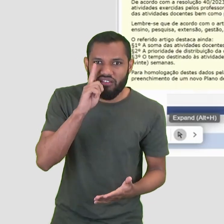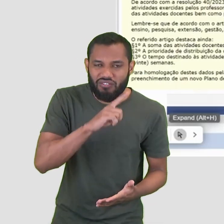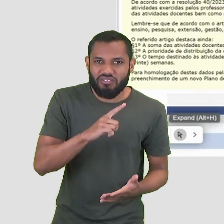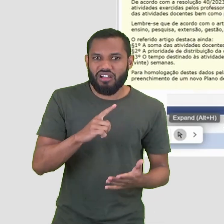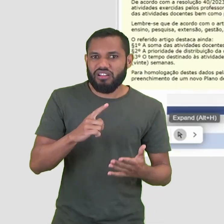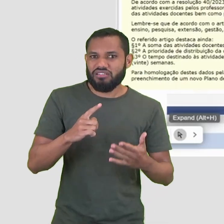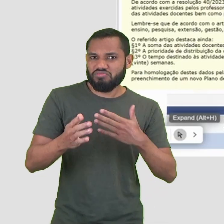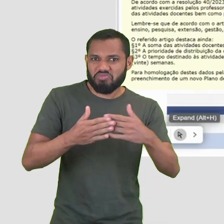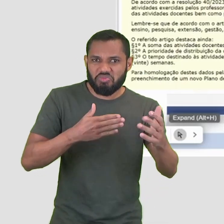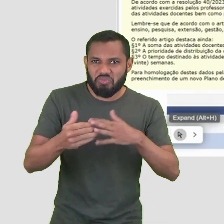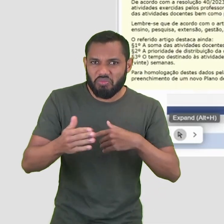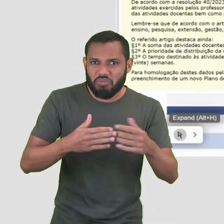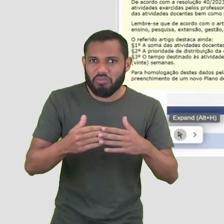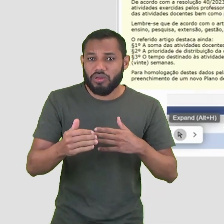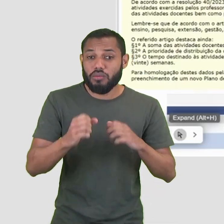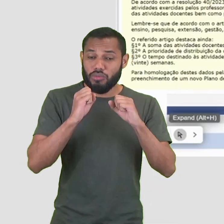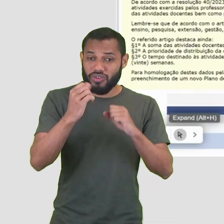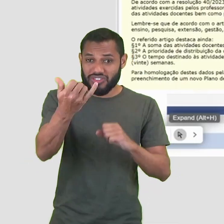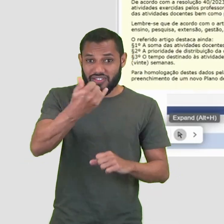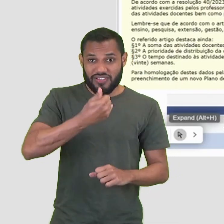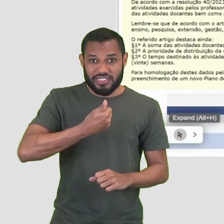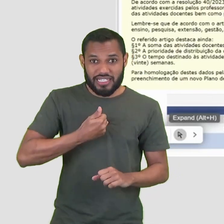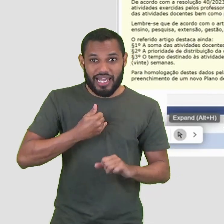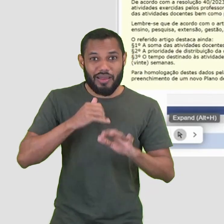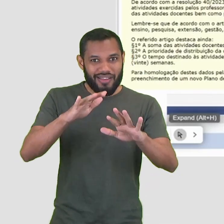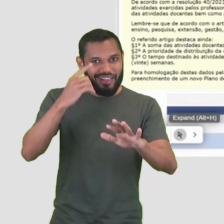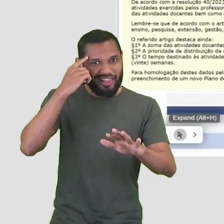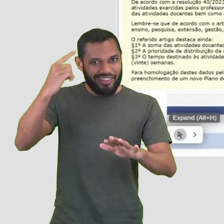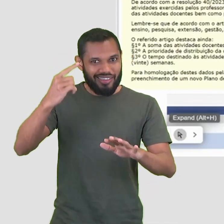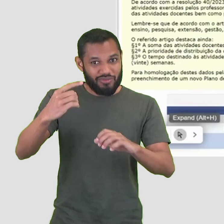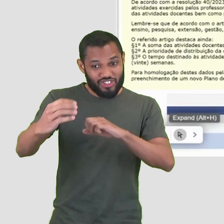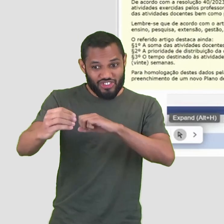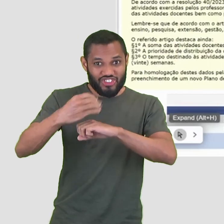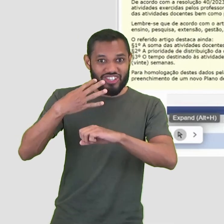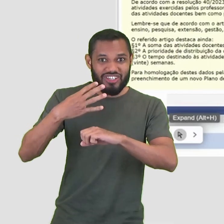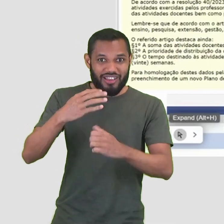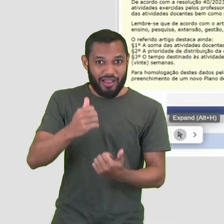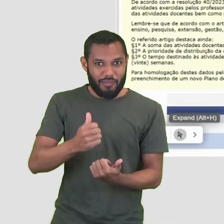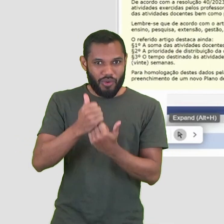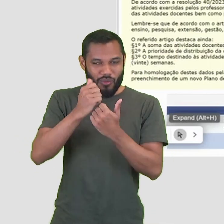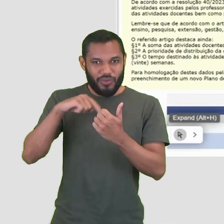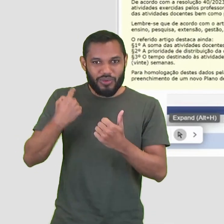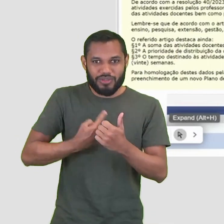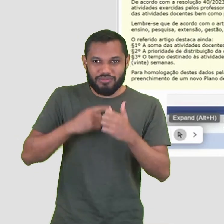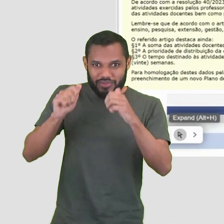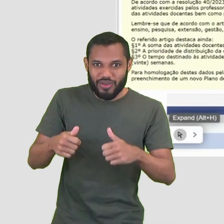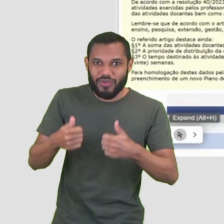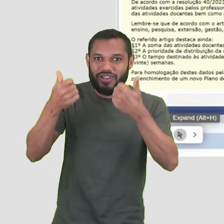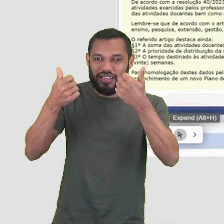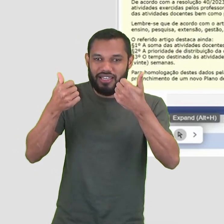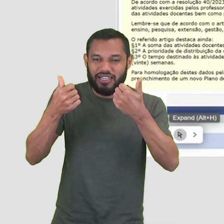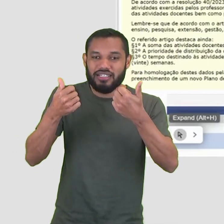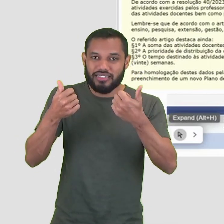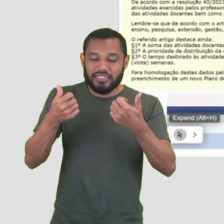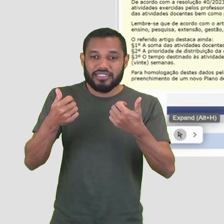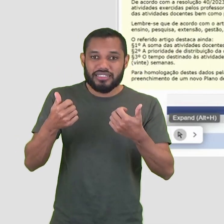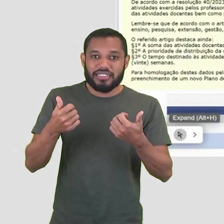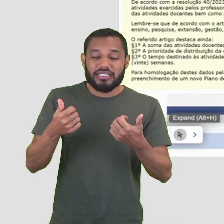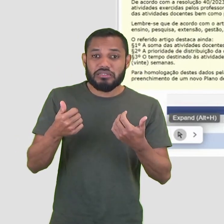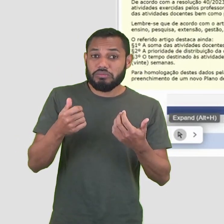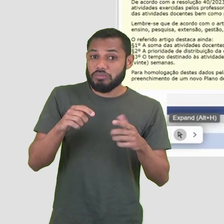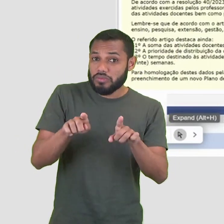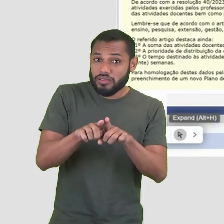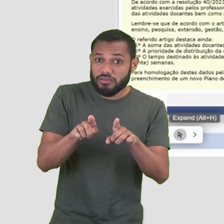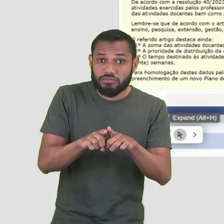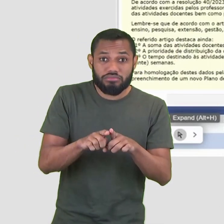seja avisado, né, no intuito da crítica construtiva para que a gente possa melhorar. E também, né, caso tenha qualquer outro